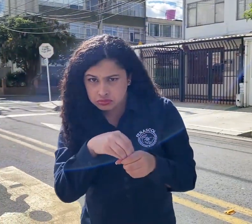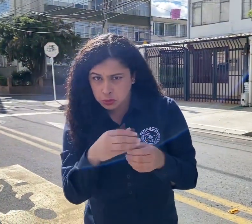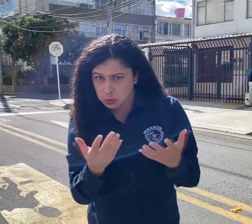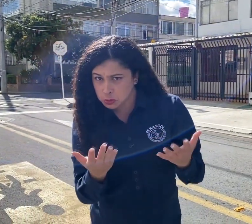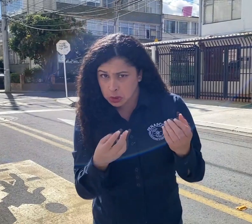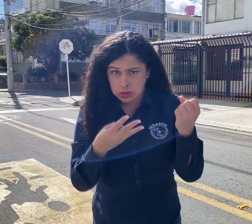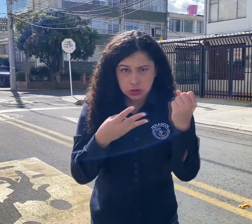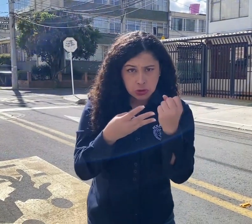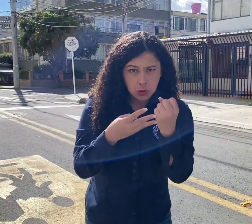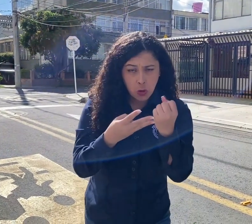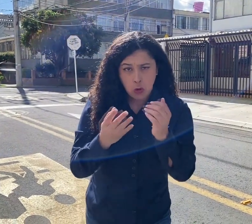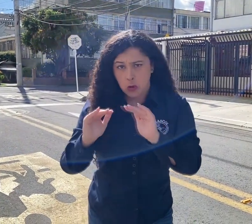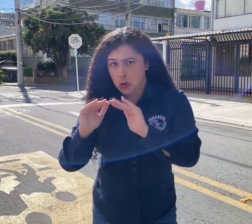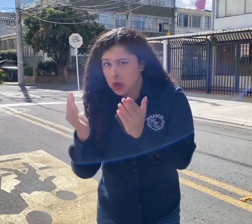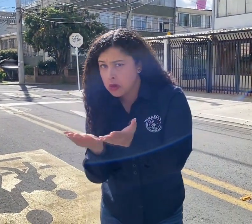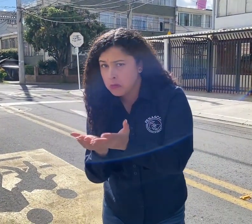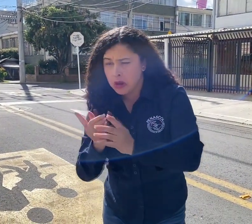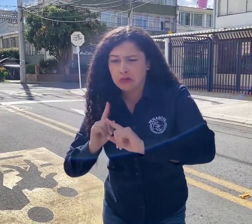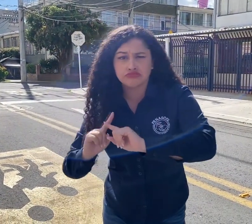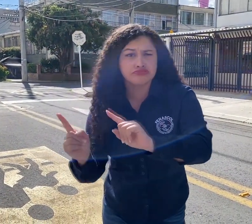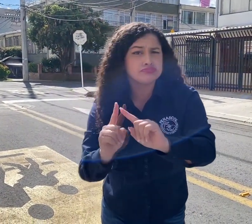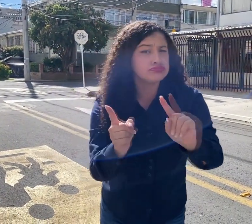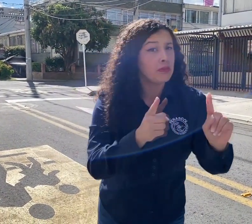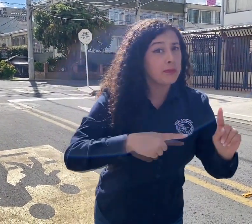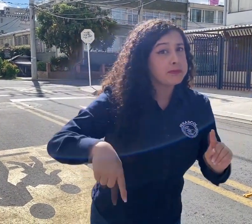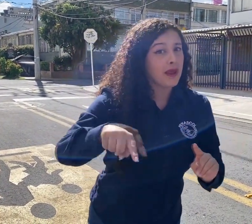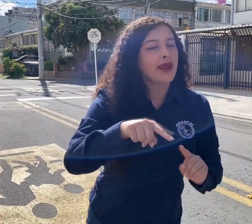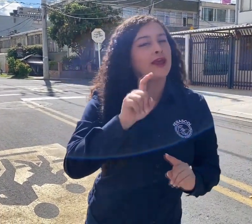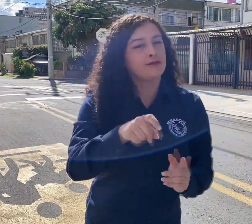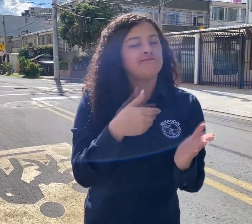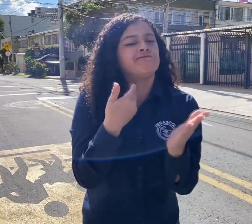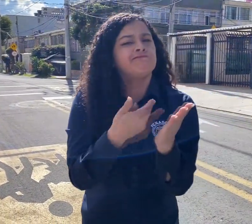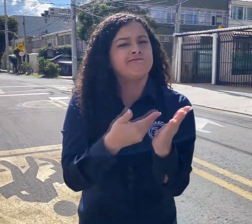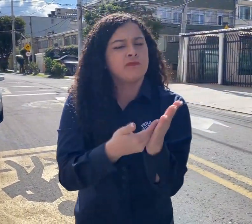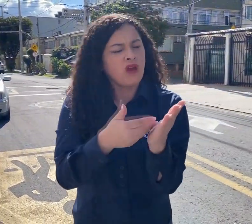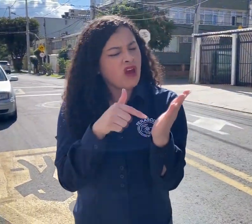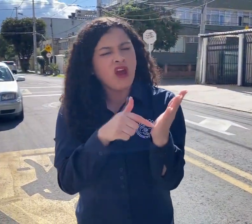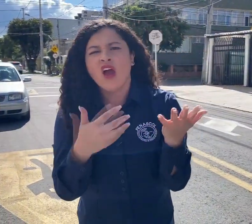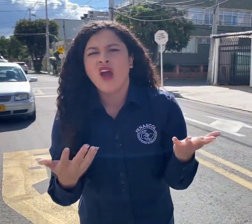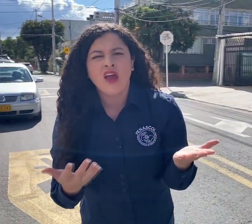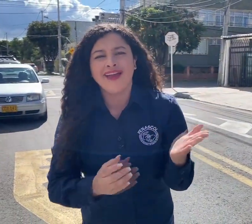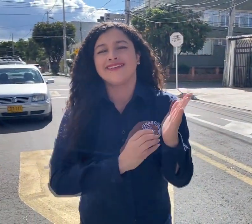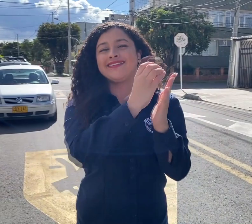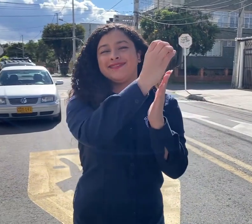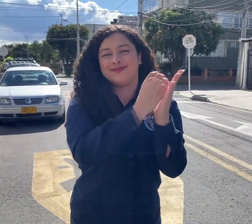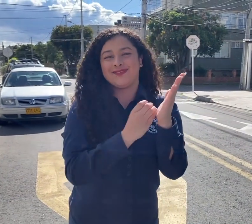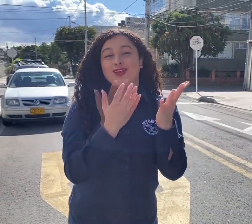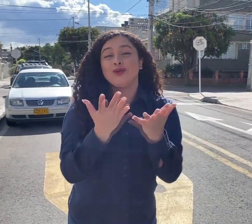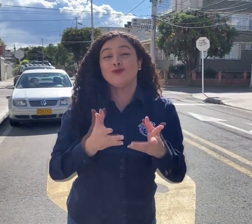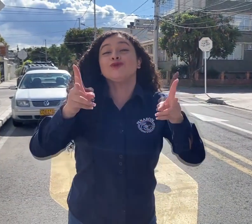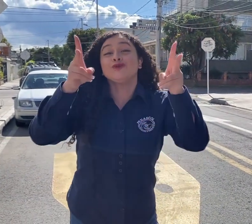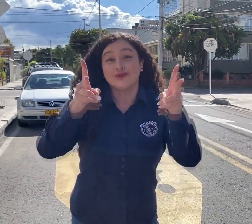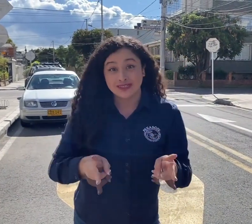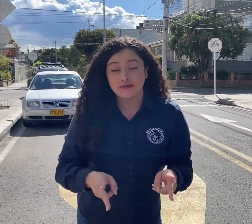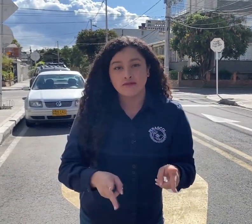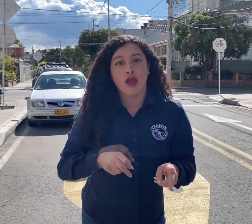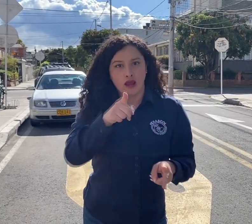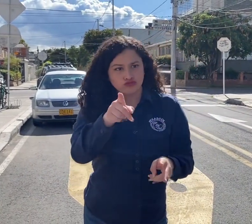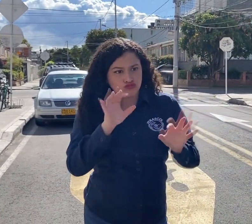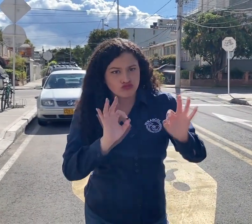institución. Y debes tener la certificación de este año como estudiante. Enviar todo